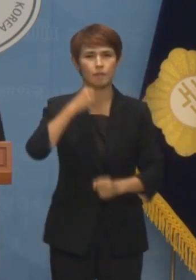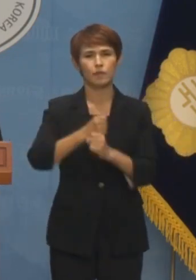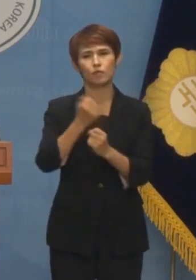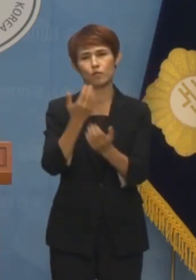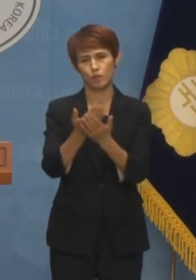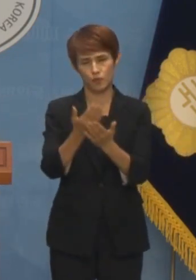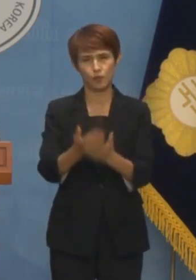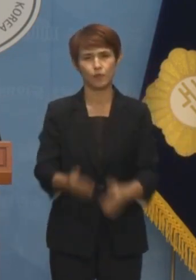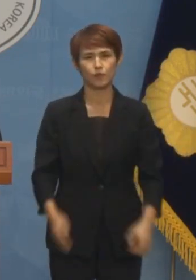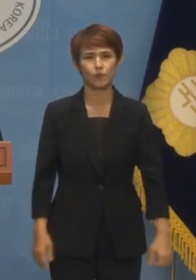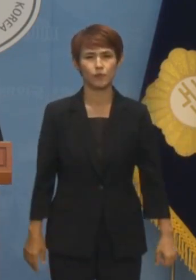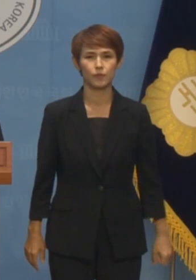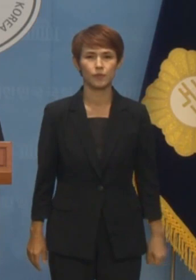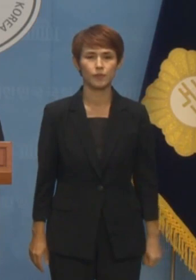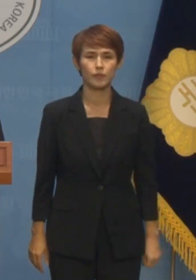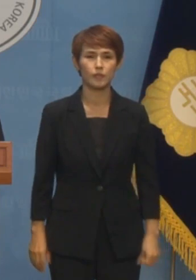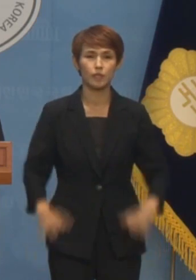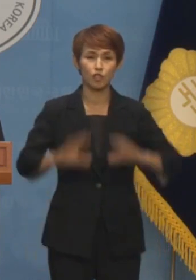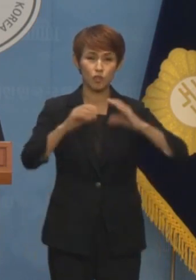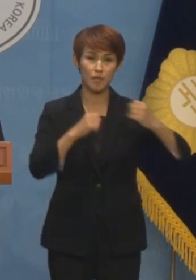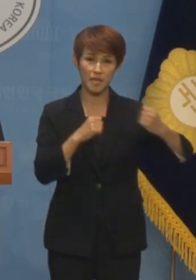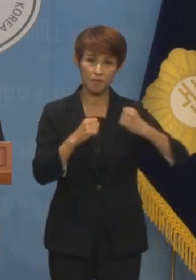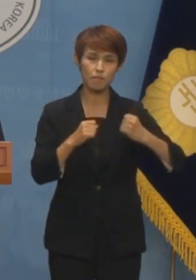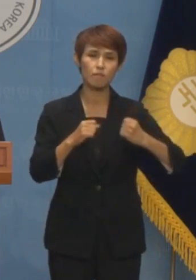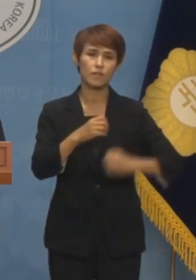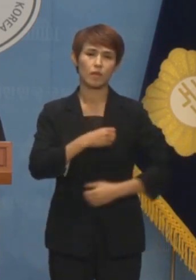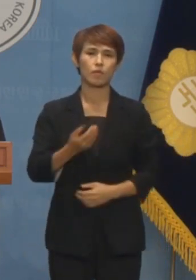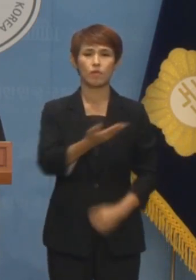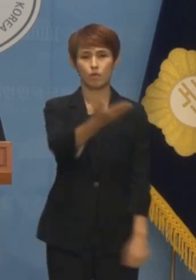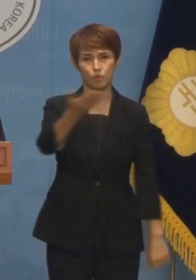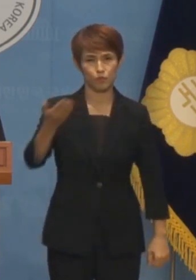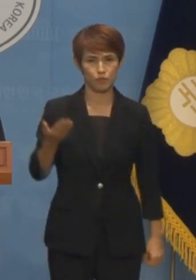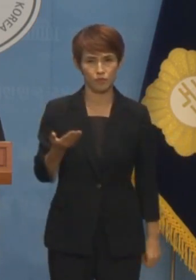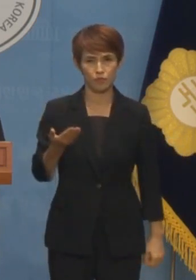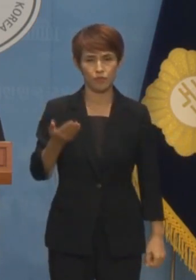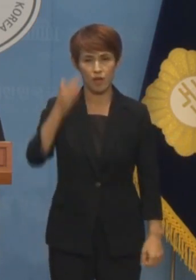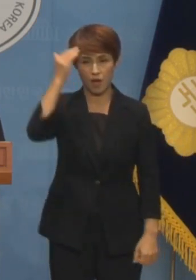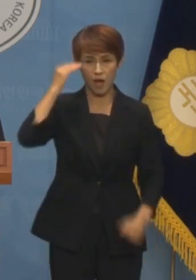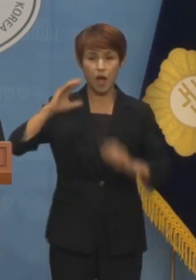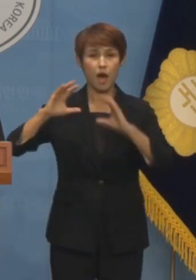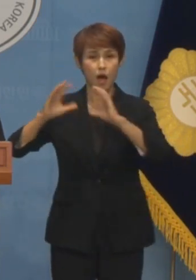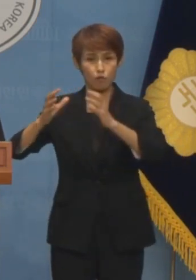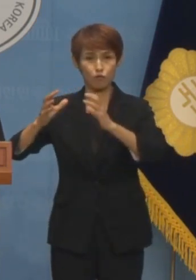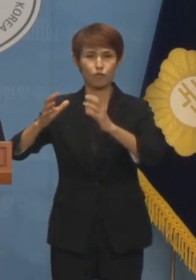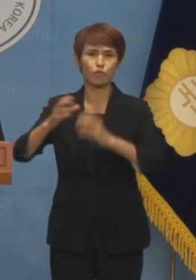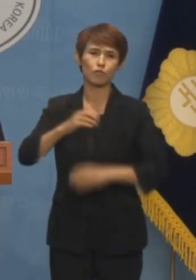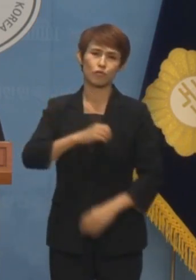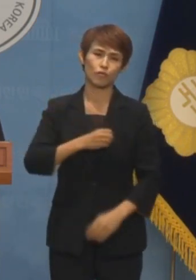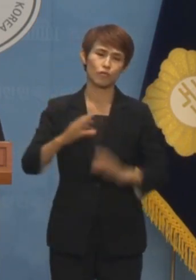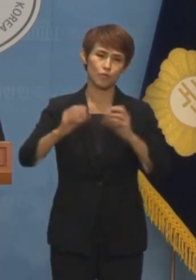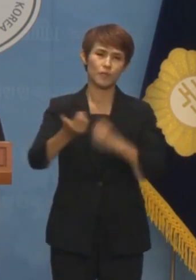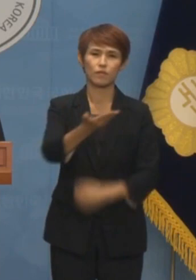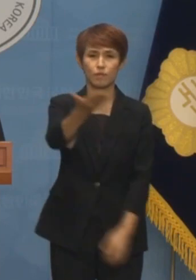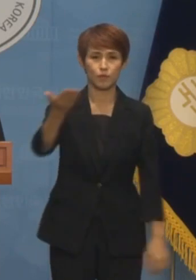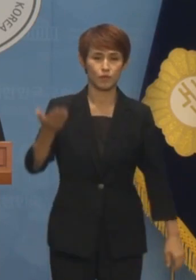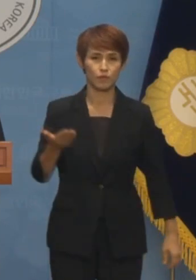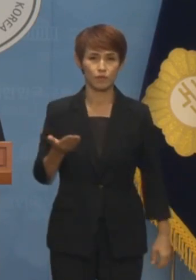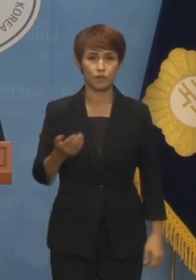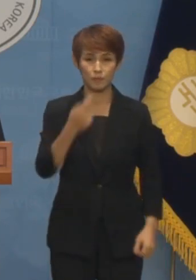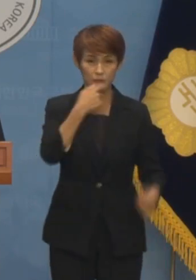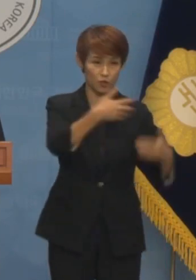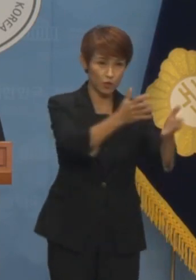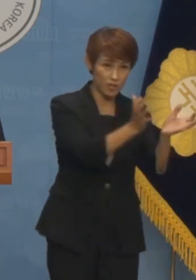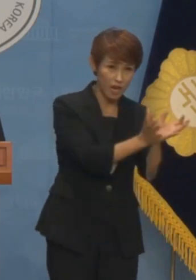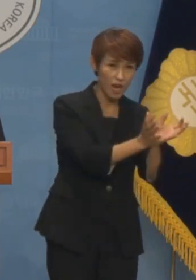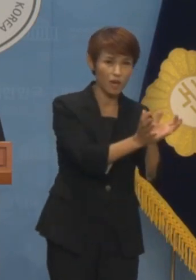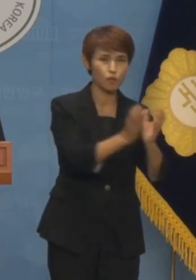당부드립니다. 국민의힘 당원 여러분, 자유 대한민국 국민 여러분, 민주당과